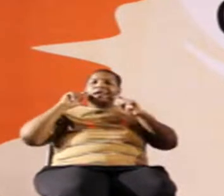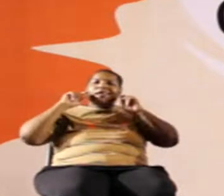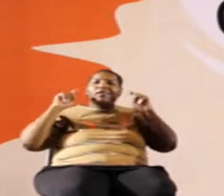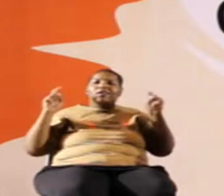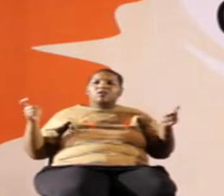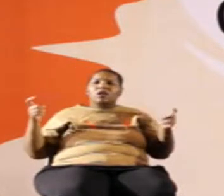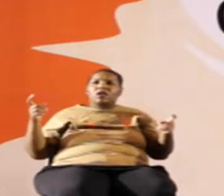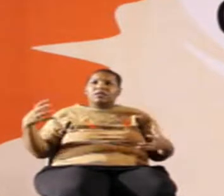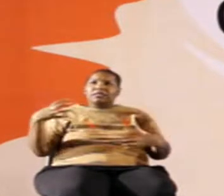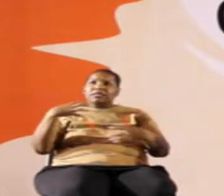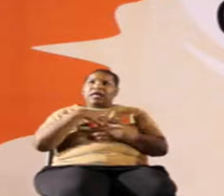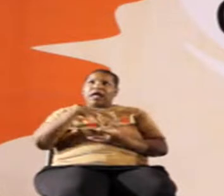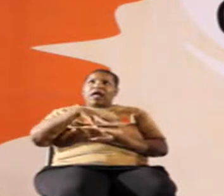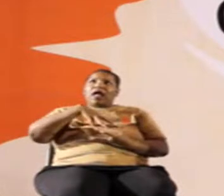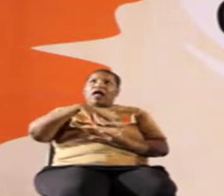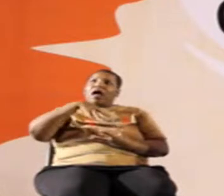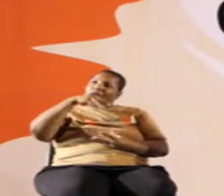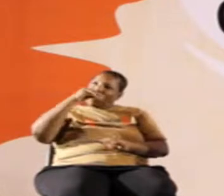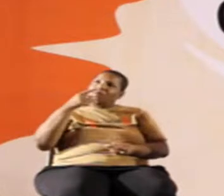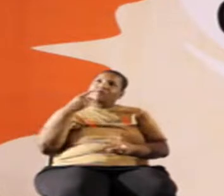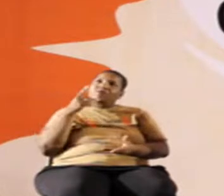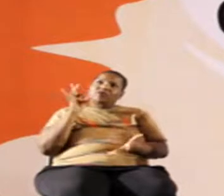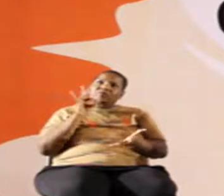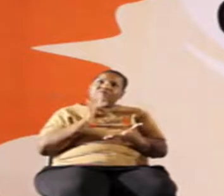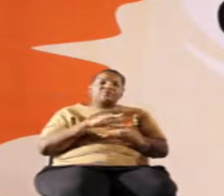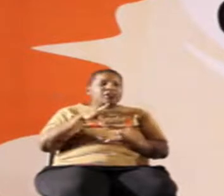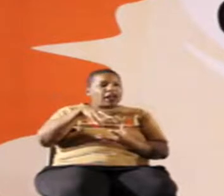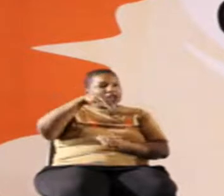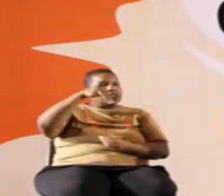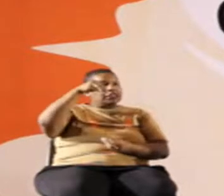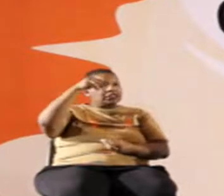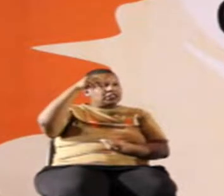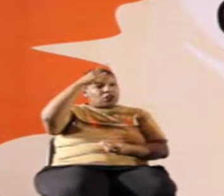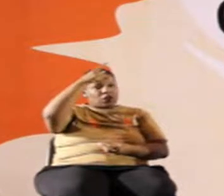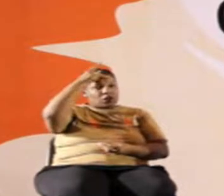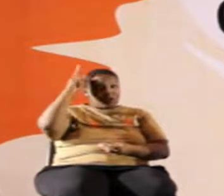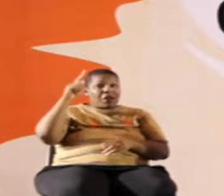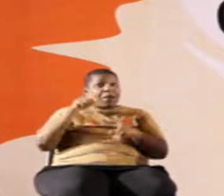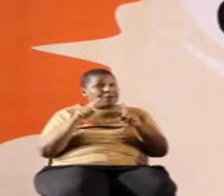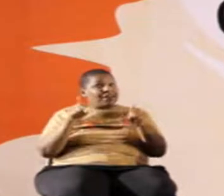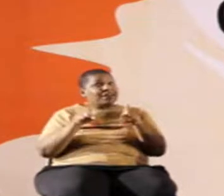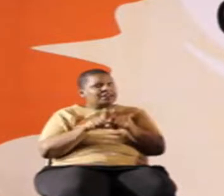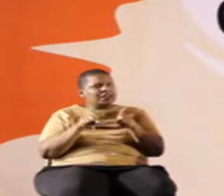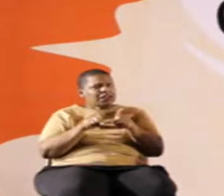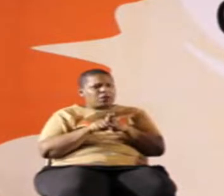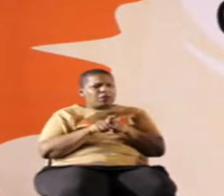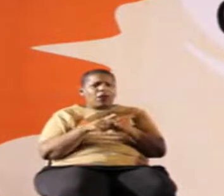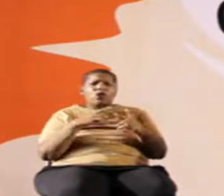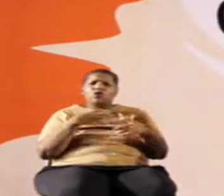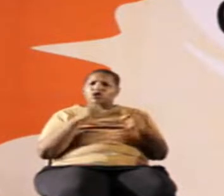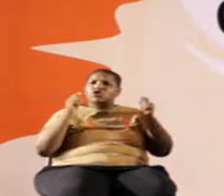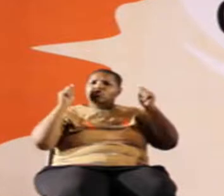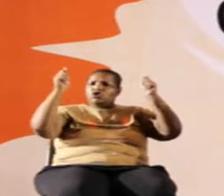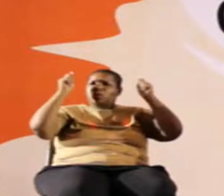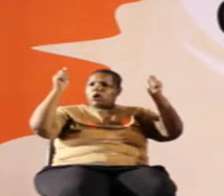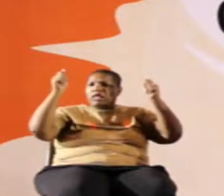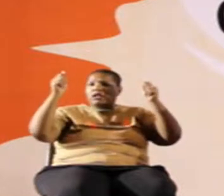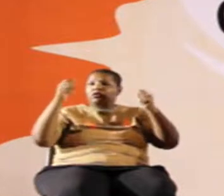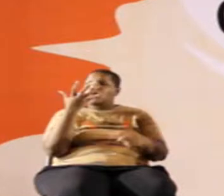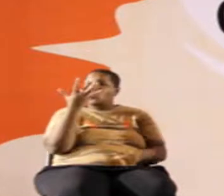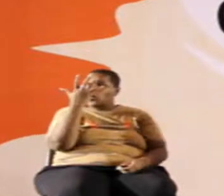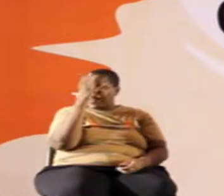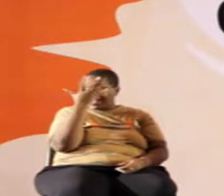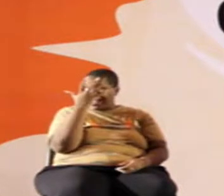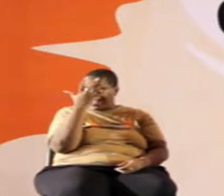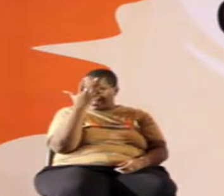Toca a alma e a essência do homem. Mas também é forma de fazer protesto. O carnaval